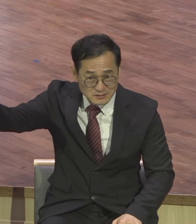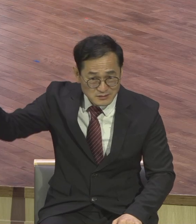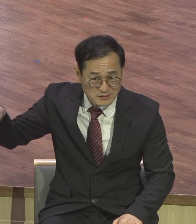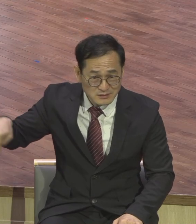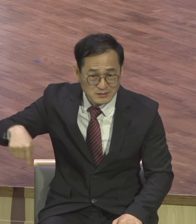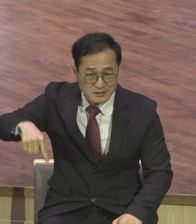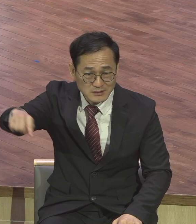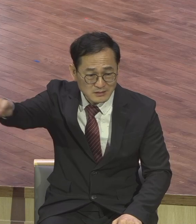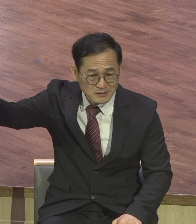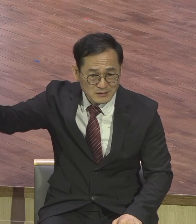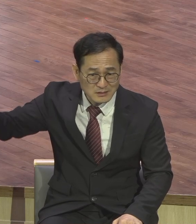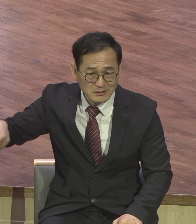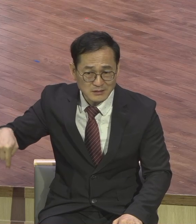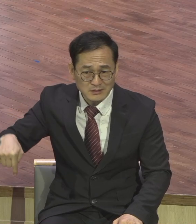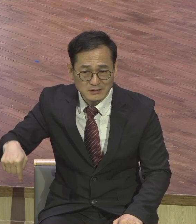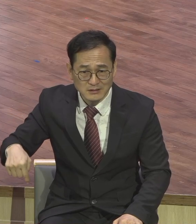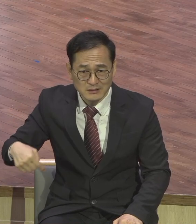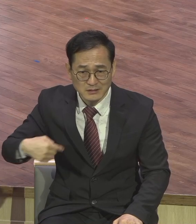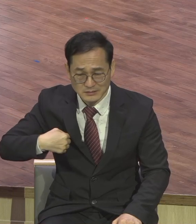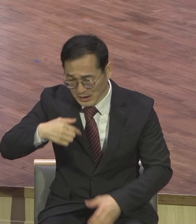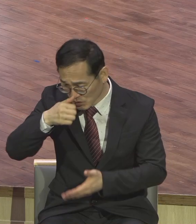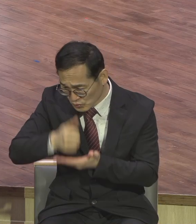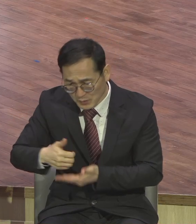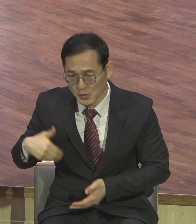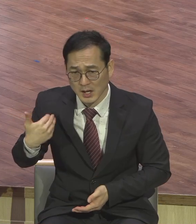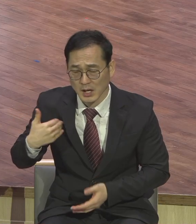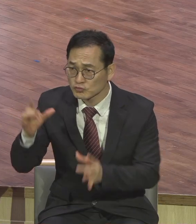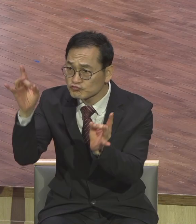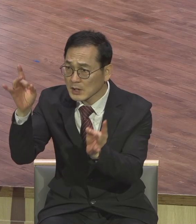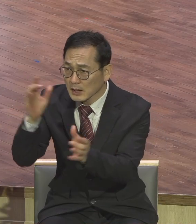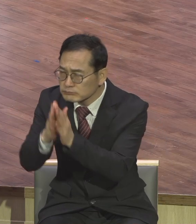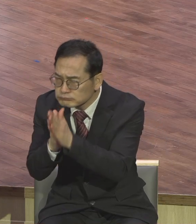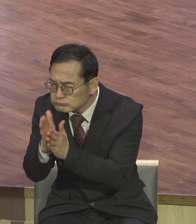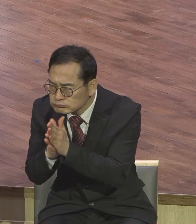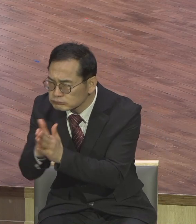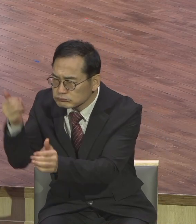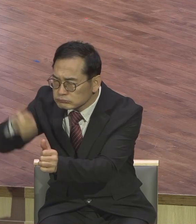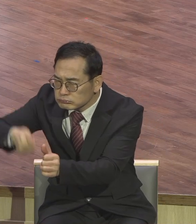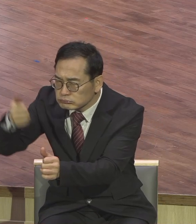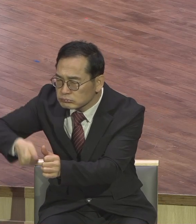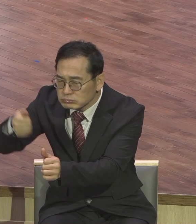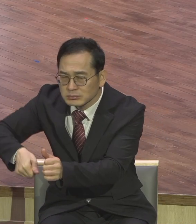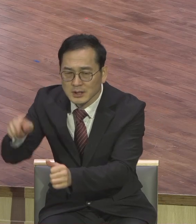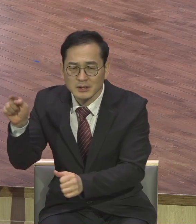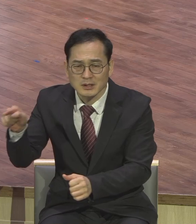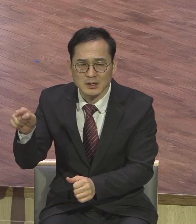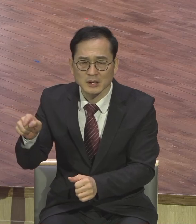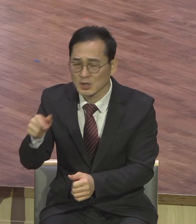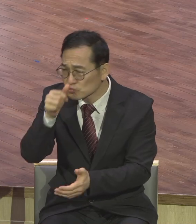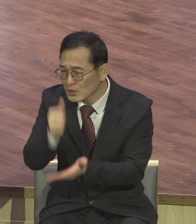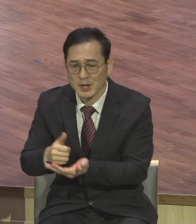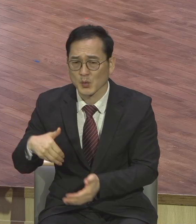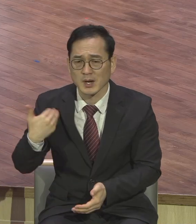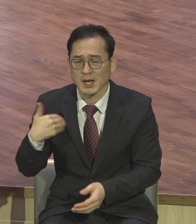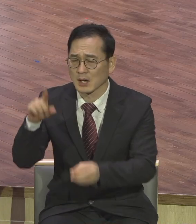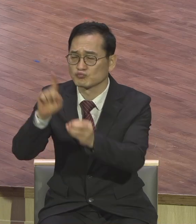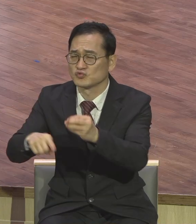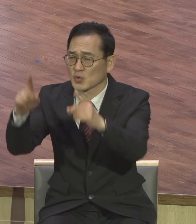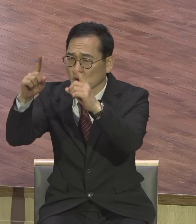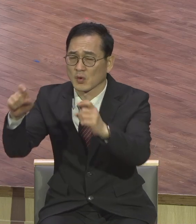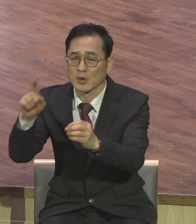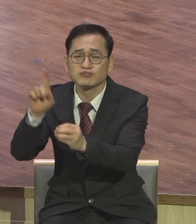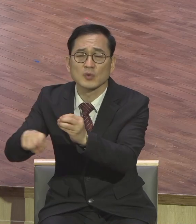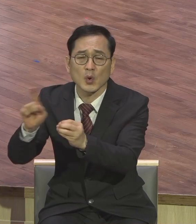죄인 줄 모릅니다. 우상숭배가 죄인 줄 모른다니까요. 저 우상숭배는 불교 저 뭐 신자들,